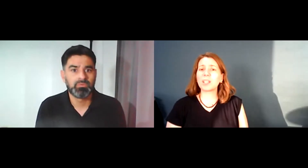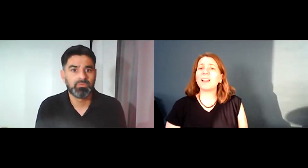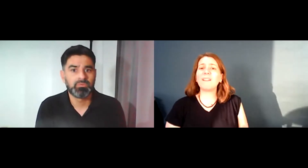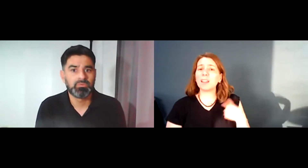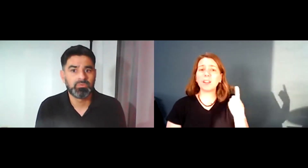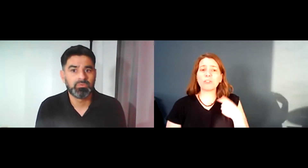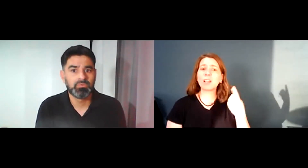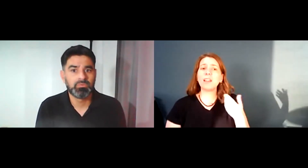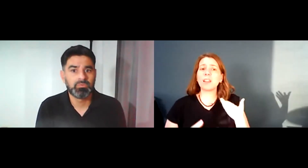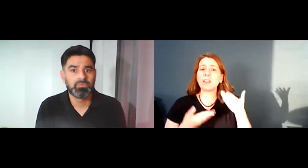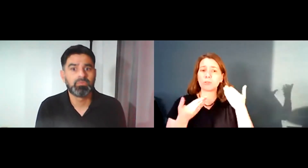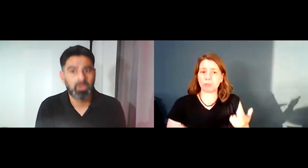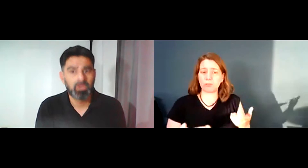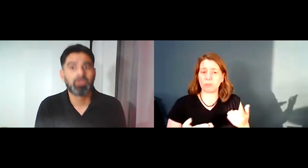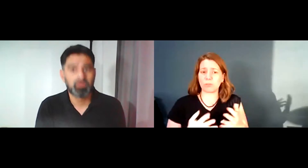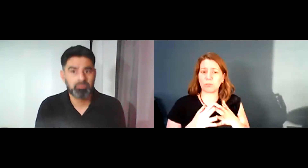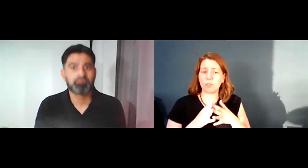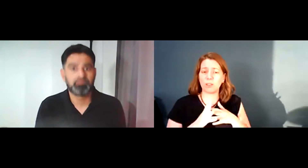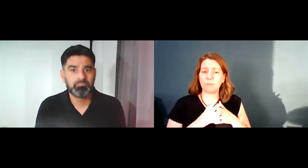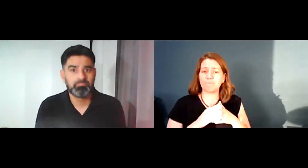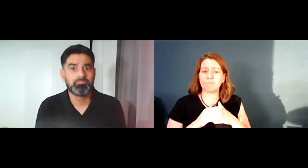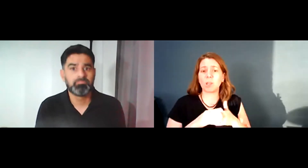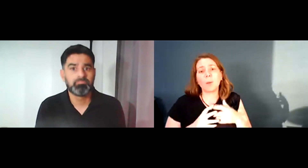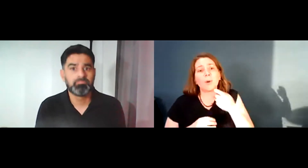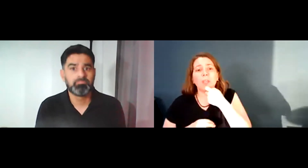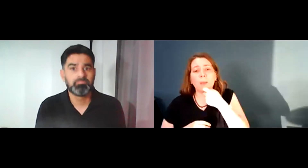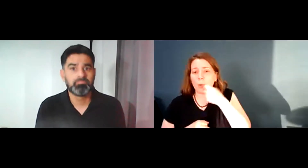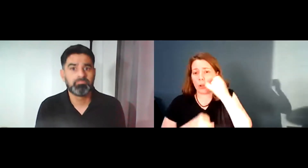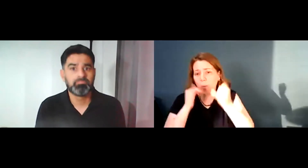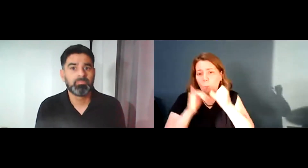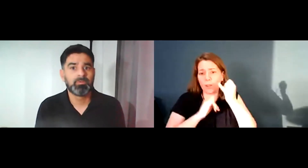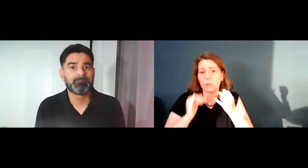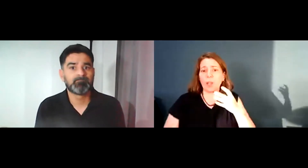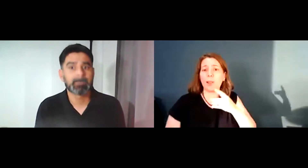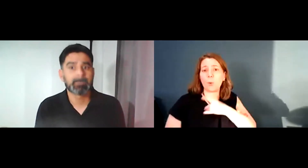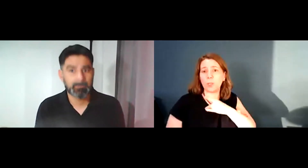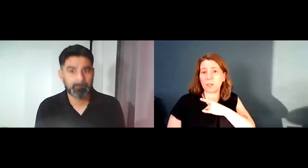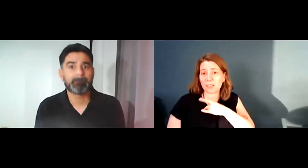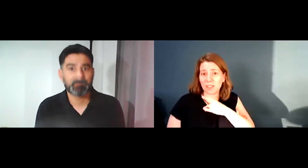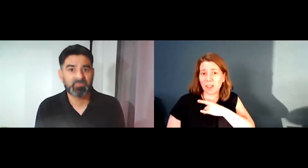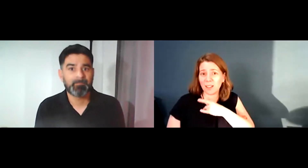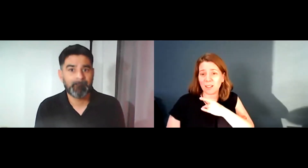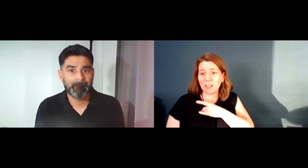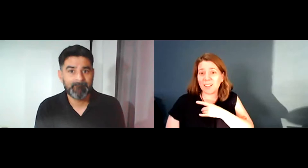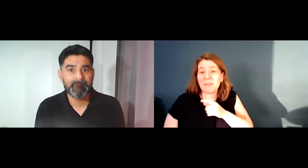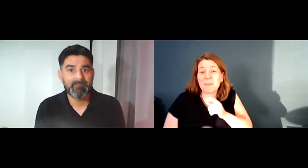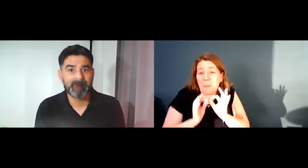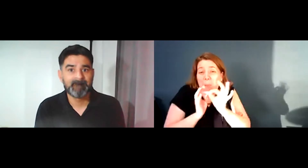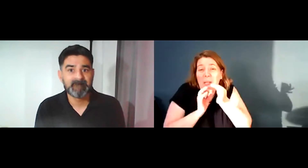Perdón. Porque la sale desde nosotros. Por ejemplo, les cuento, en la universidad,